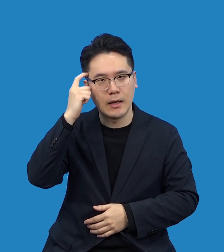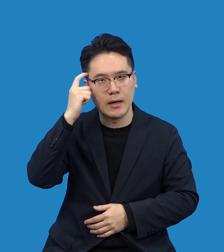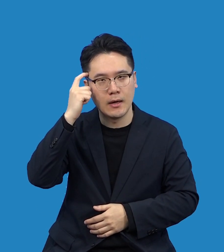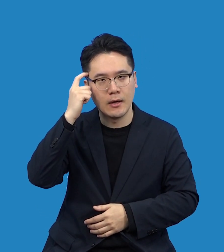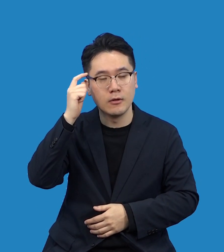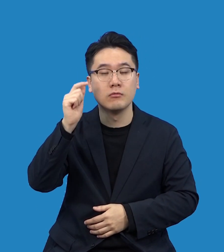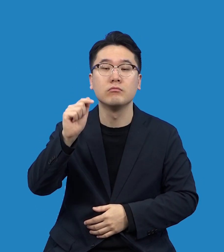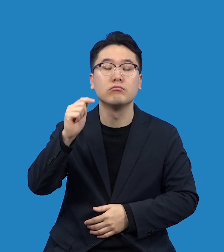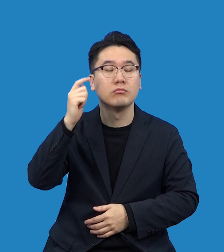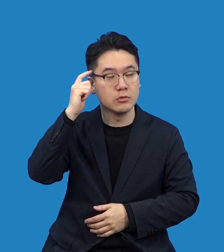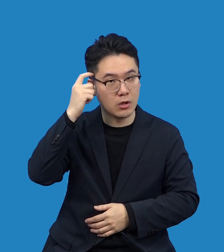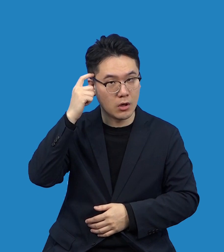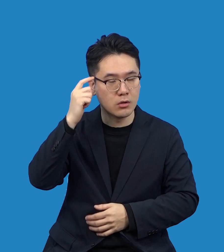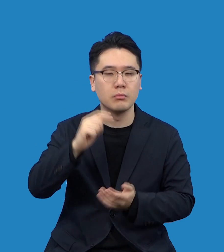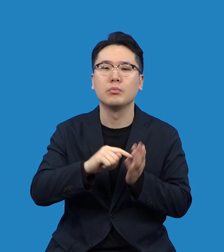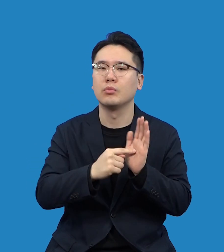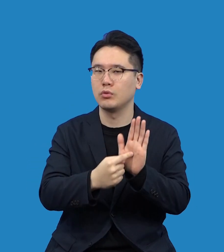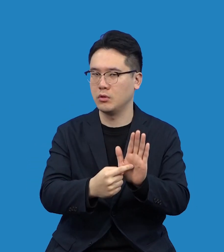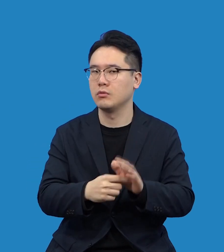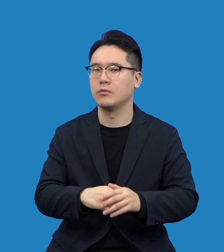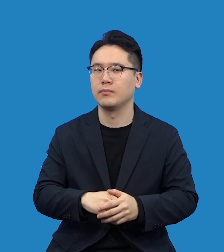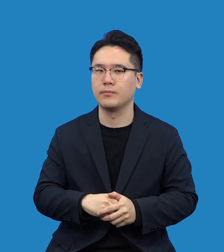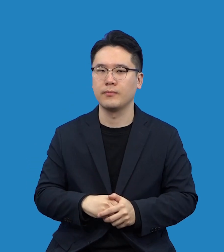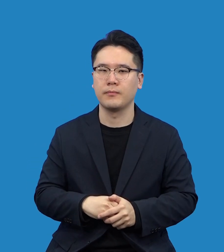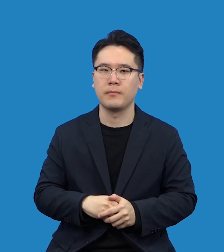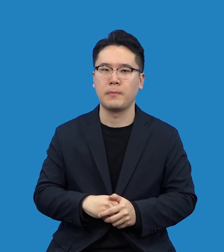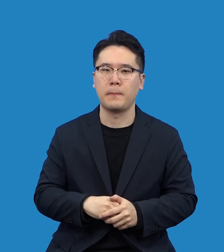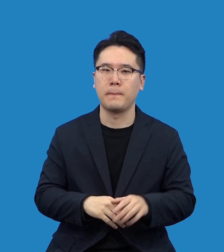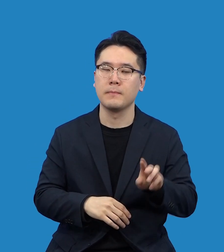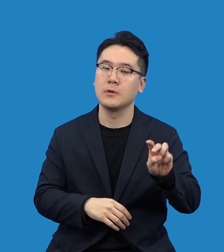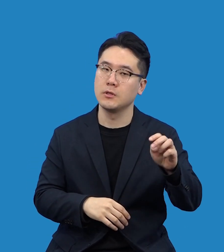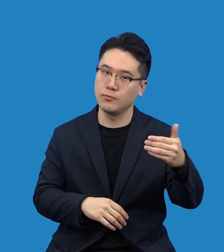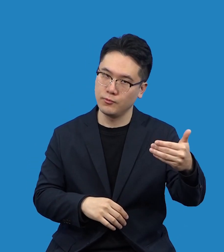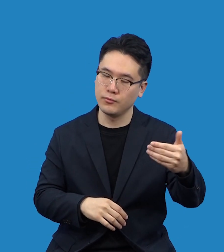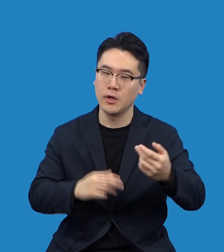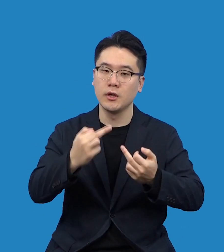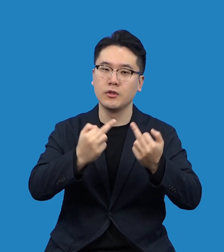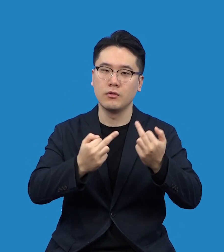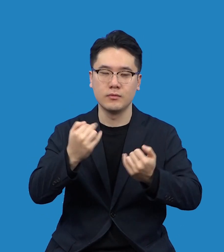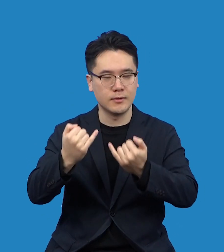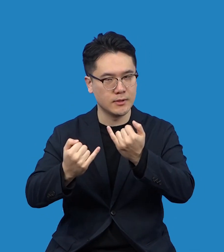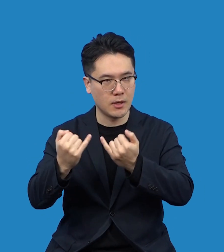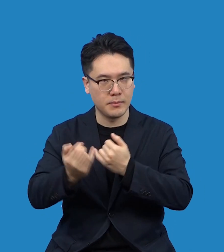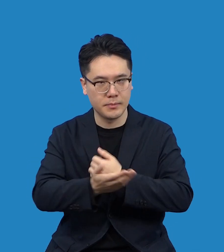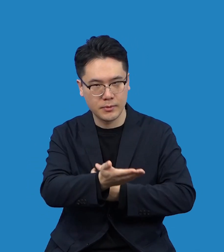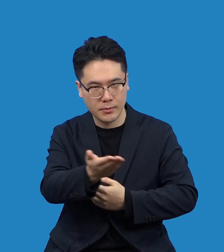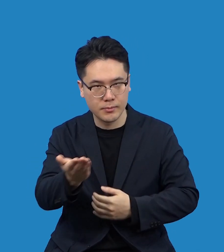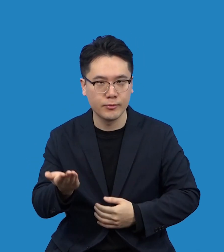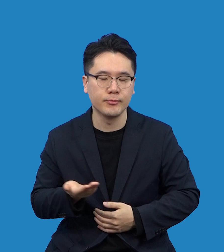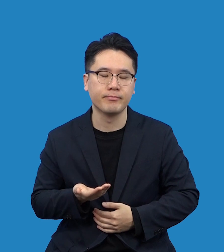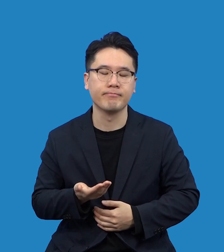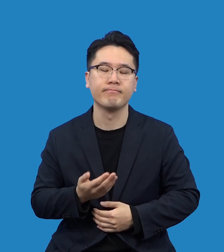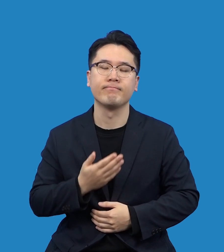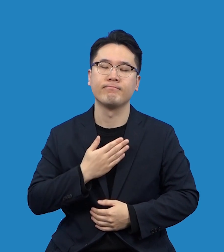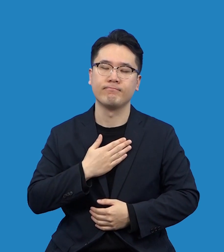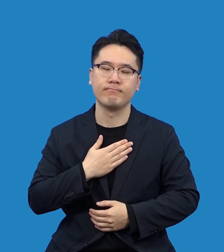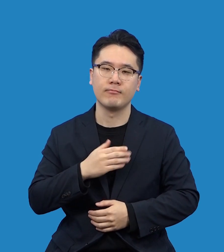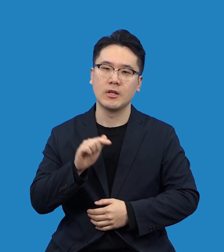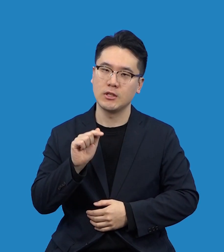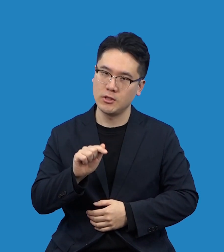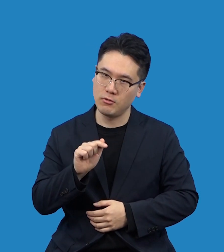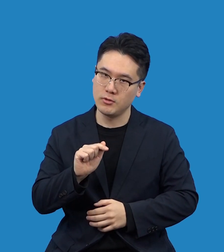견해를 피력하고 있어요. 29절에 보면 형제 자매 여러분, 내가 이것을